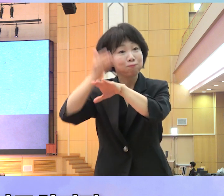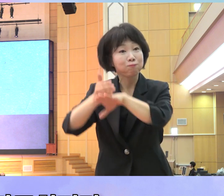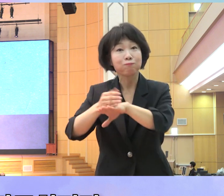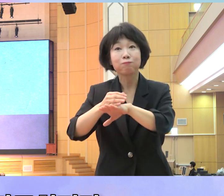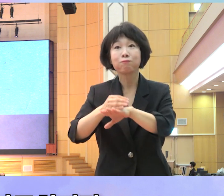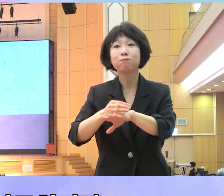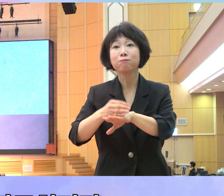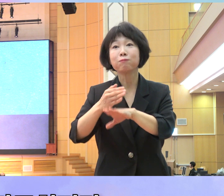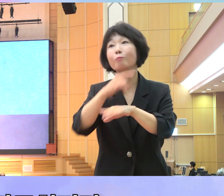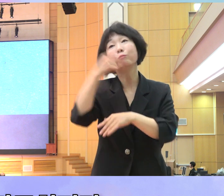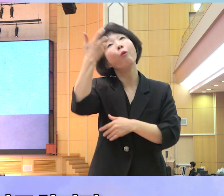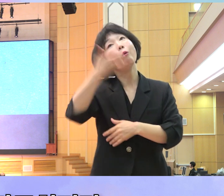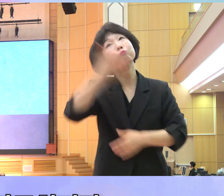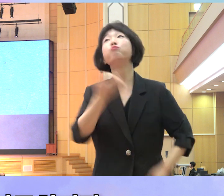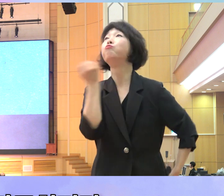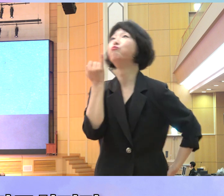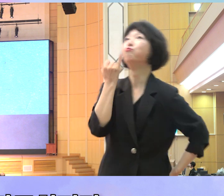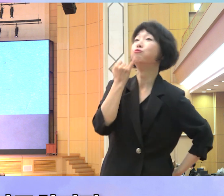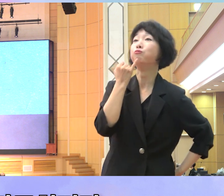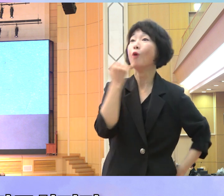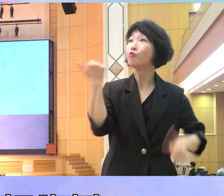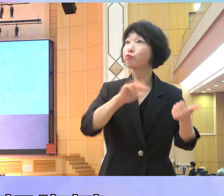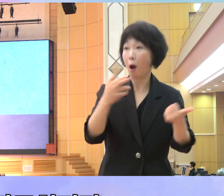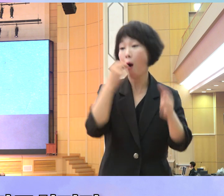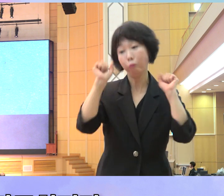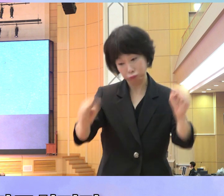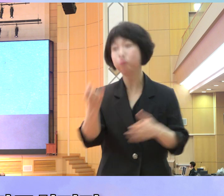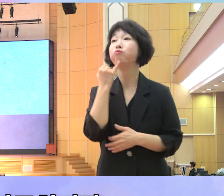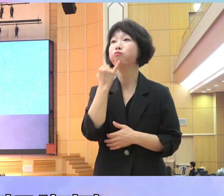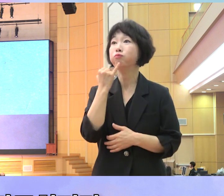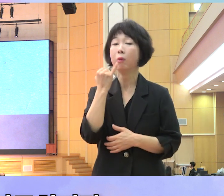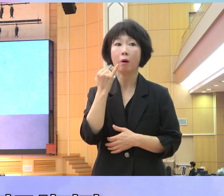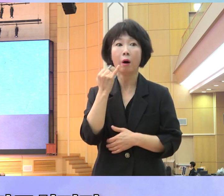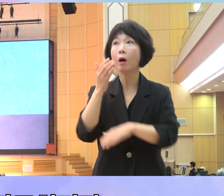다쳐도 그냥 생명에는 지장 없게,